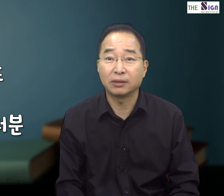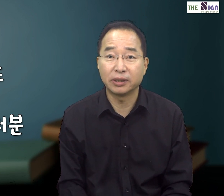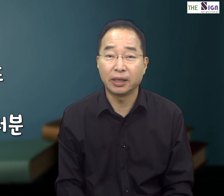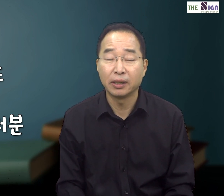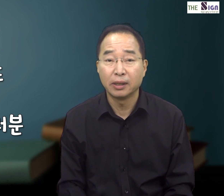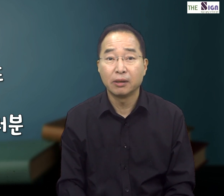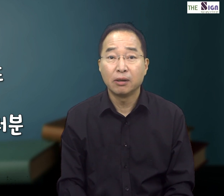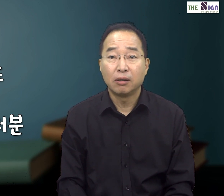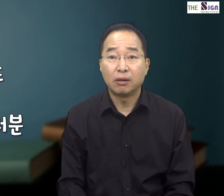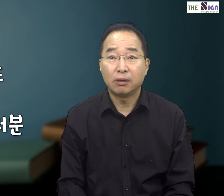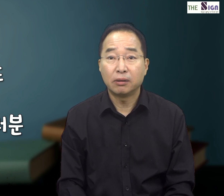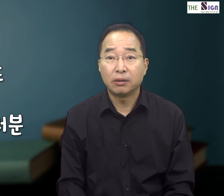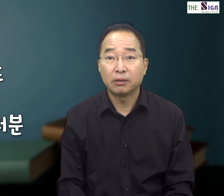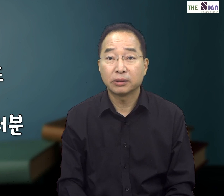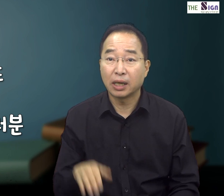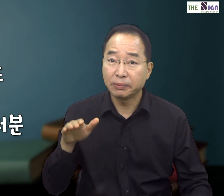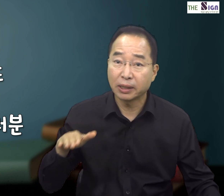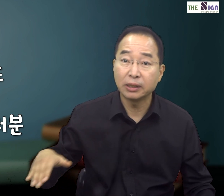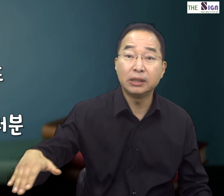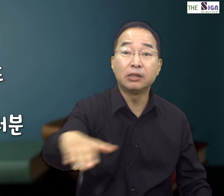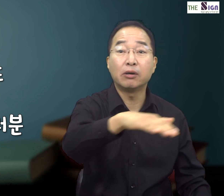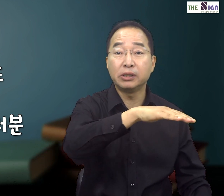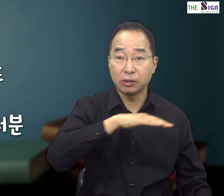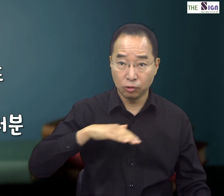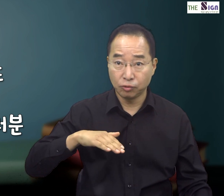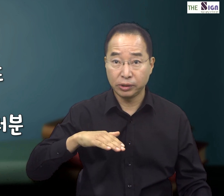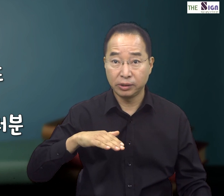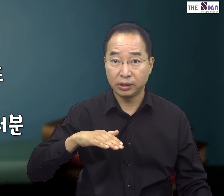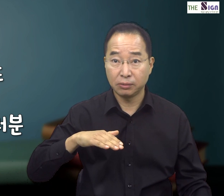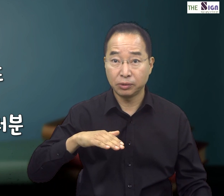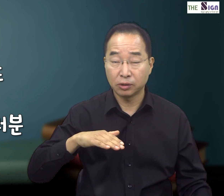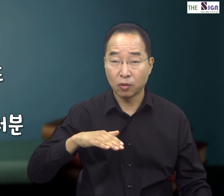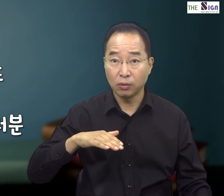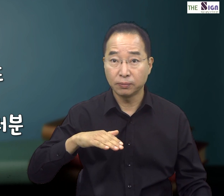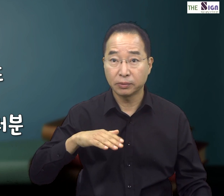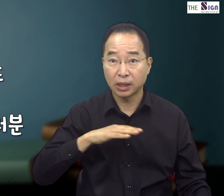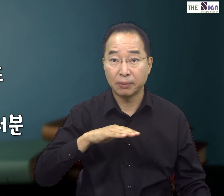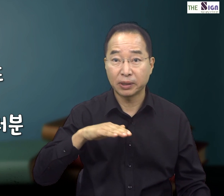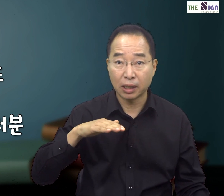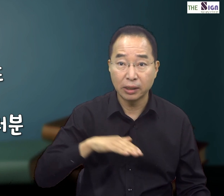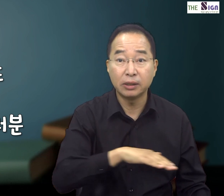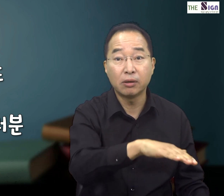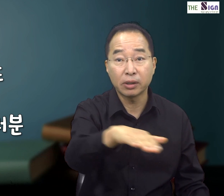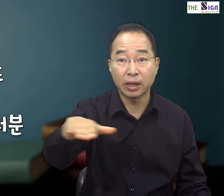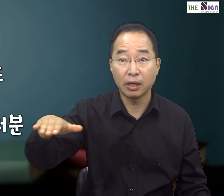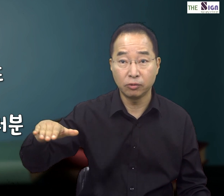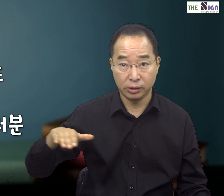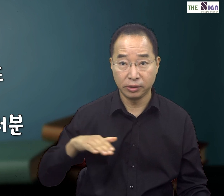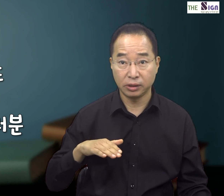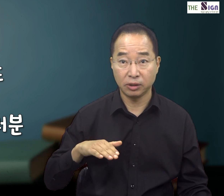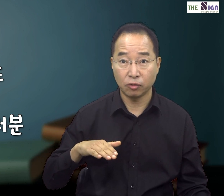다른데 사람 따라 이런 식으로 우리 쓰시는 분 있고 사람 따라 이렇게 우리를 쓰는 경우가